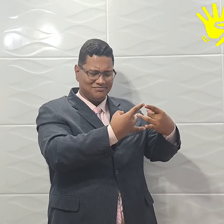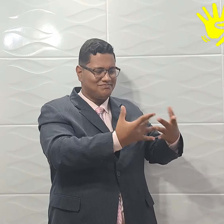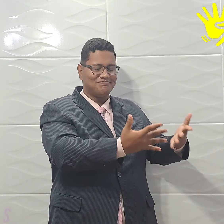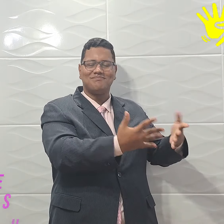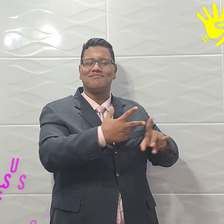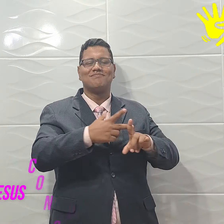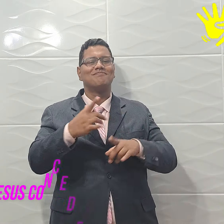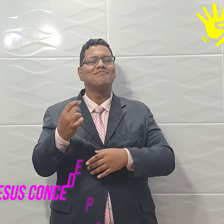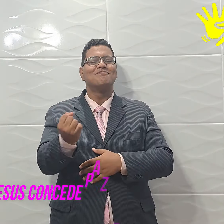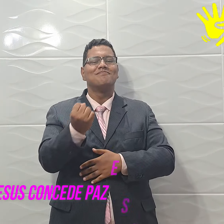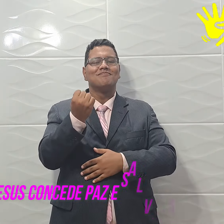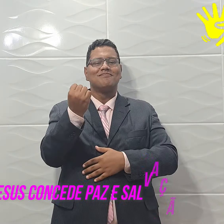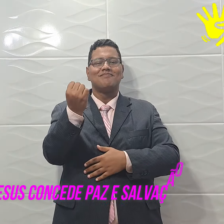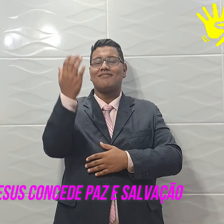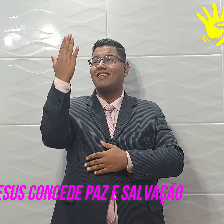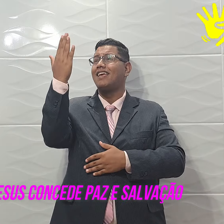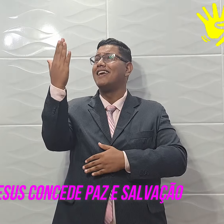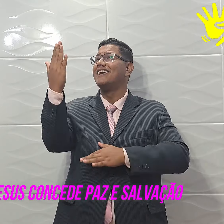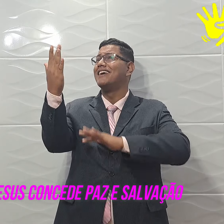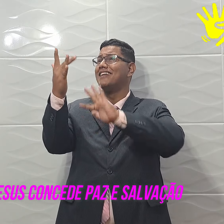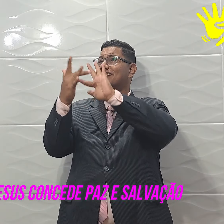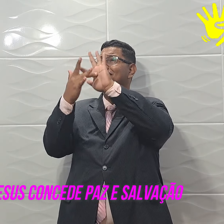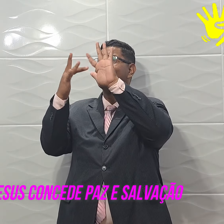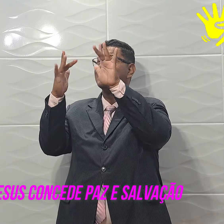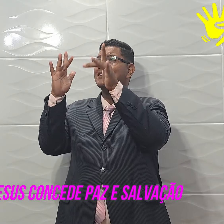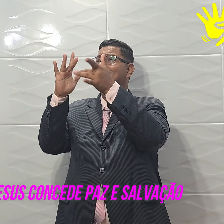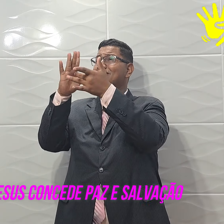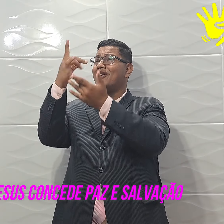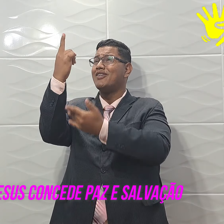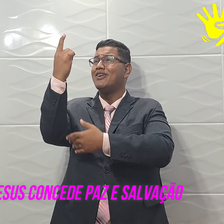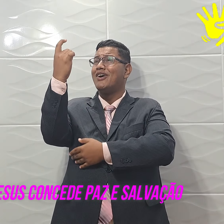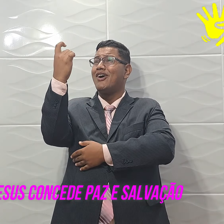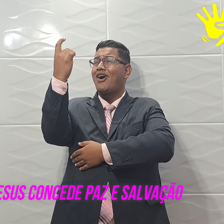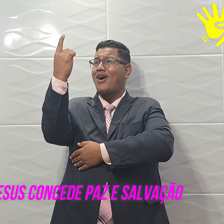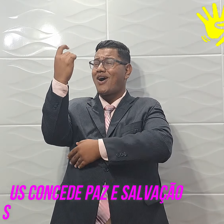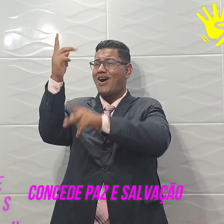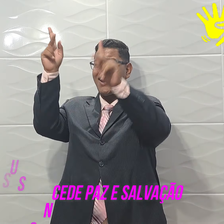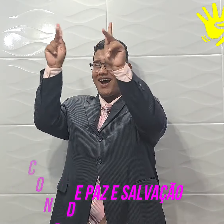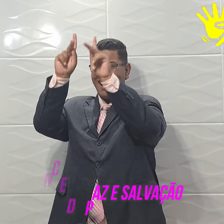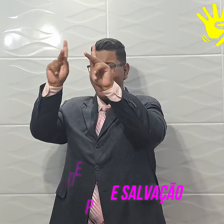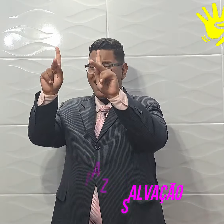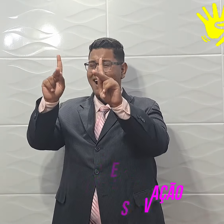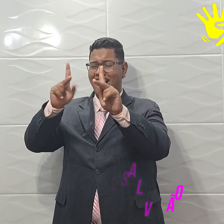Só Jesus concede paz e salvação